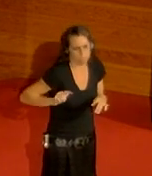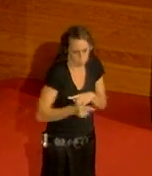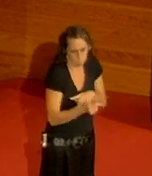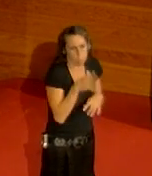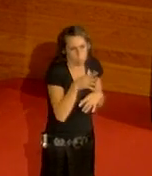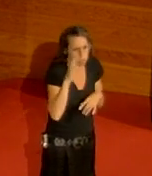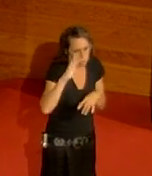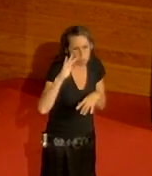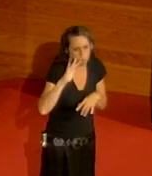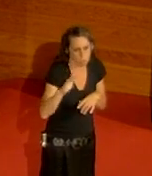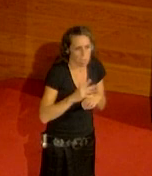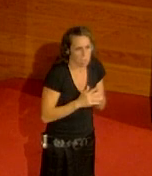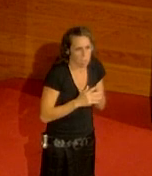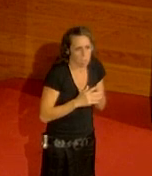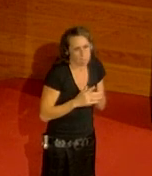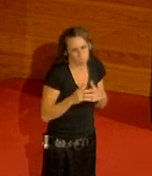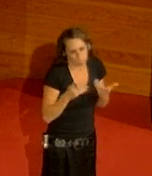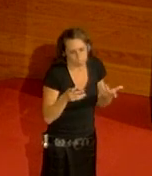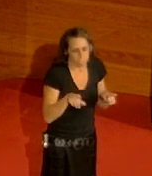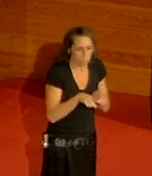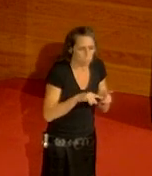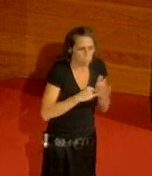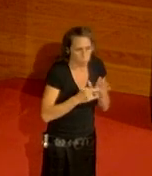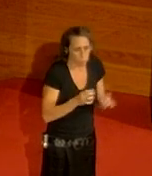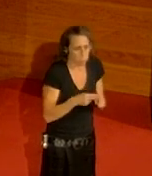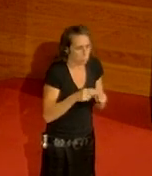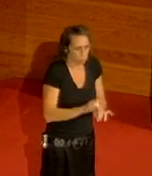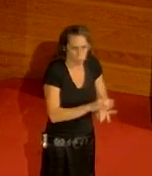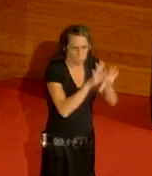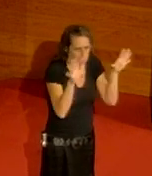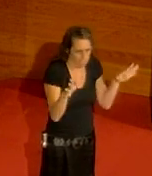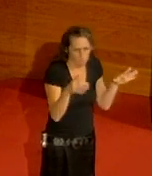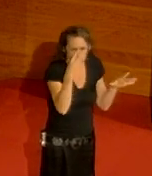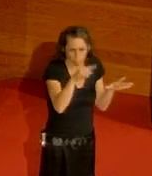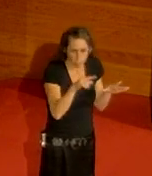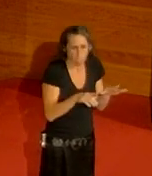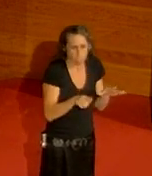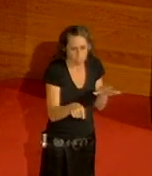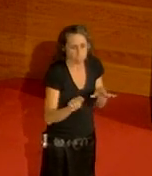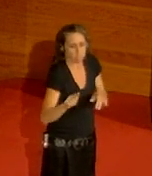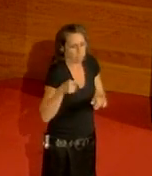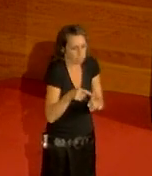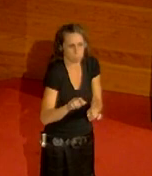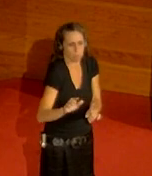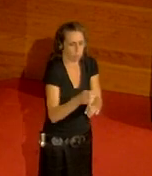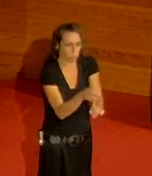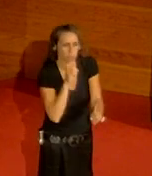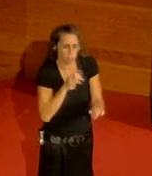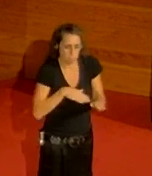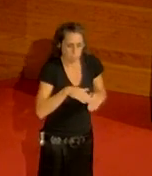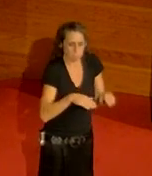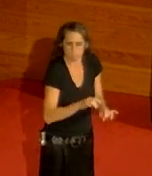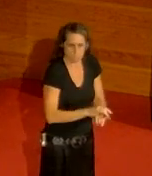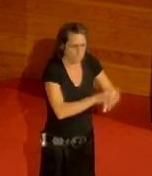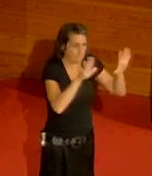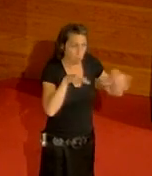ideología mucho más un proyecto político mucho más claro Isabel los pasos que tiene que seguir para conseguirlo él ahora mismo es el ministro de finanzas